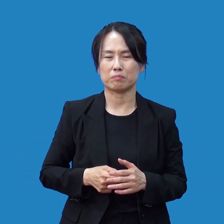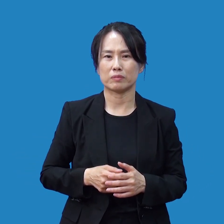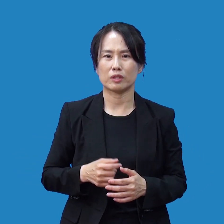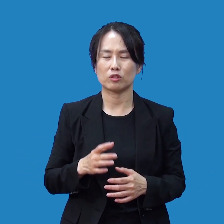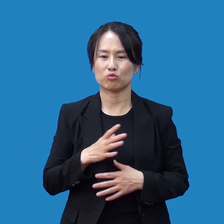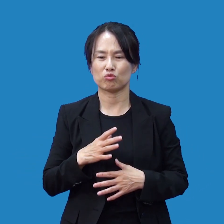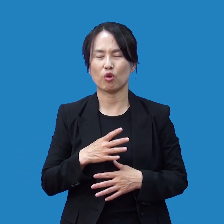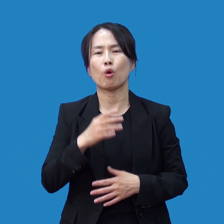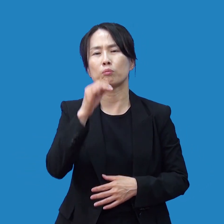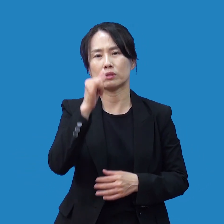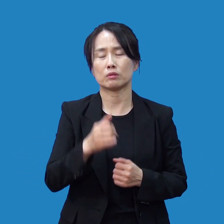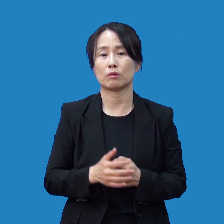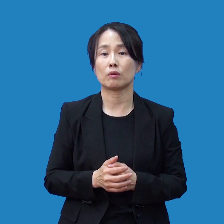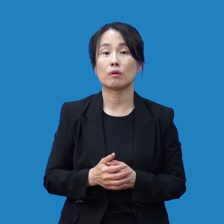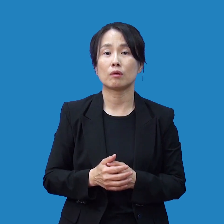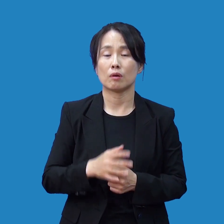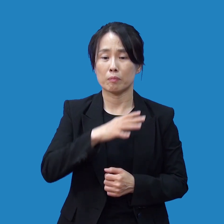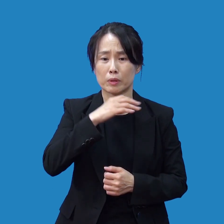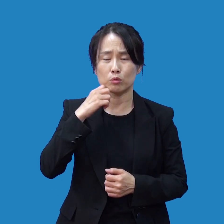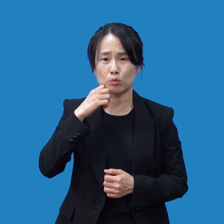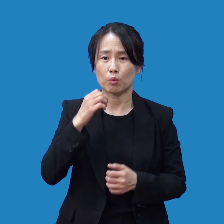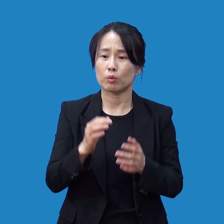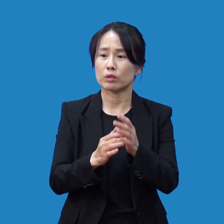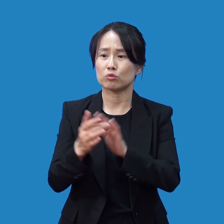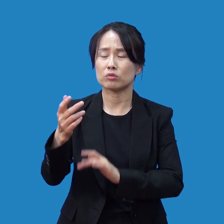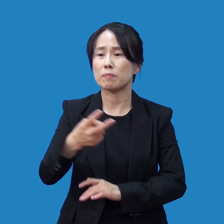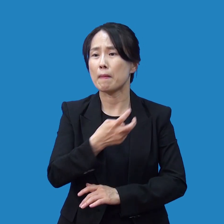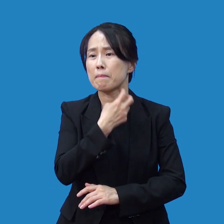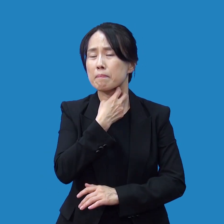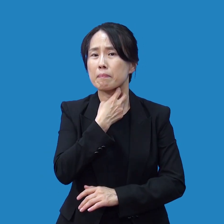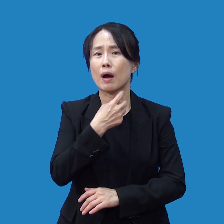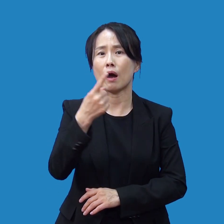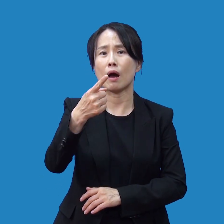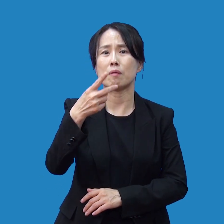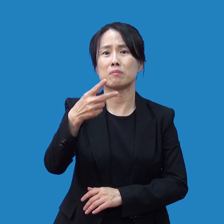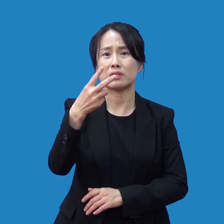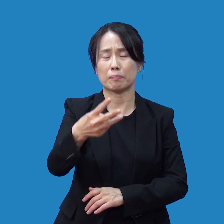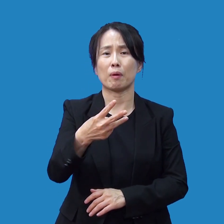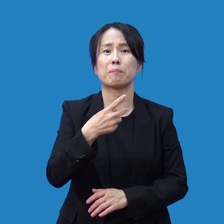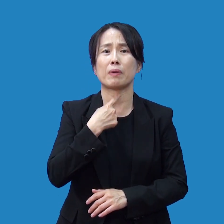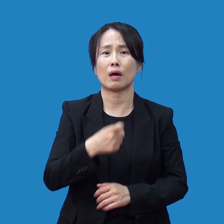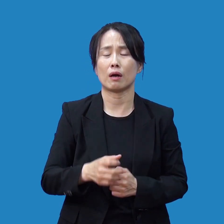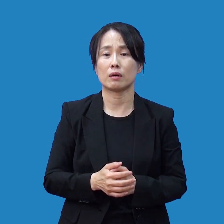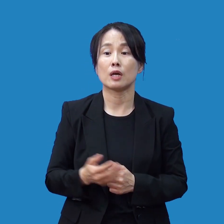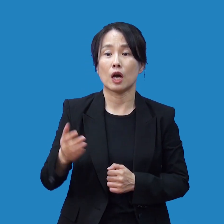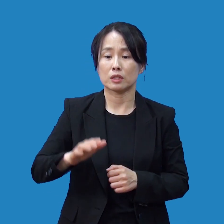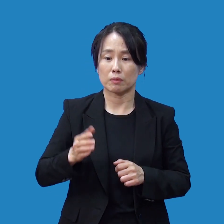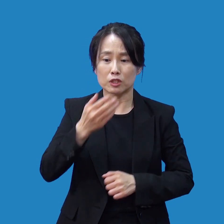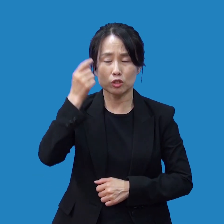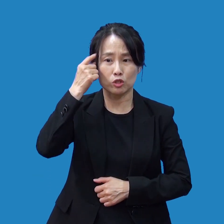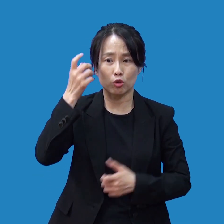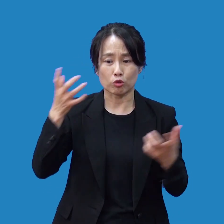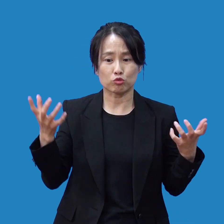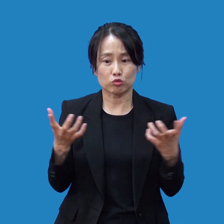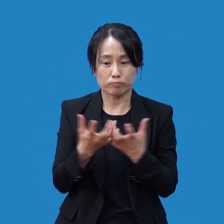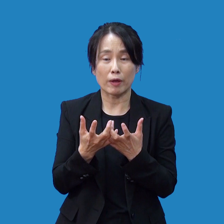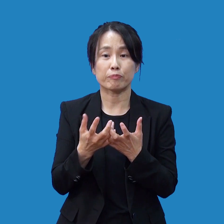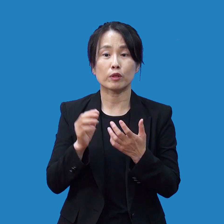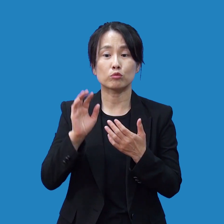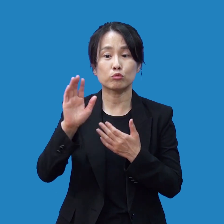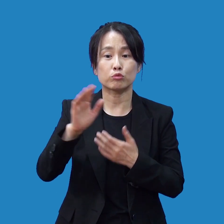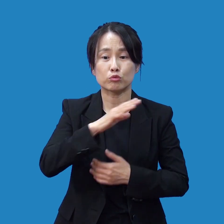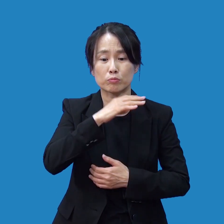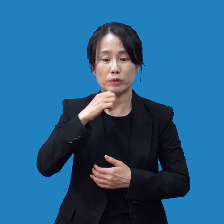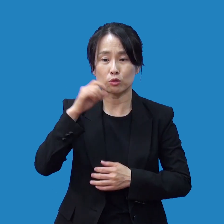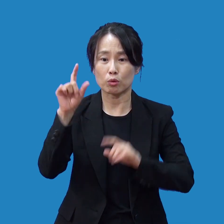예수님을 3번이나 오히려 부인했습니다. 하지만 오늘 성령 충만을 받은 베드로는 어떻게 달라졌습니까? 사람들이